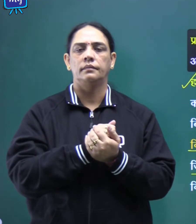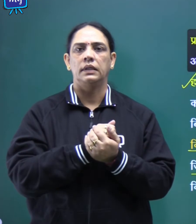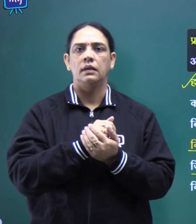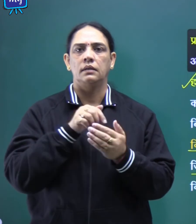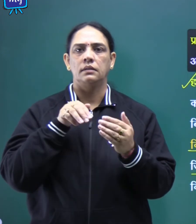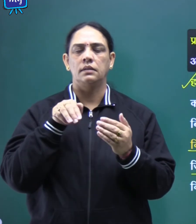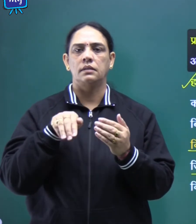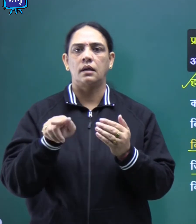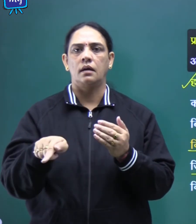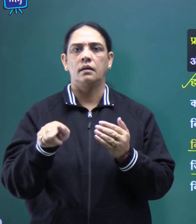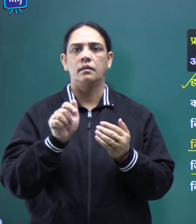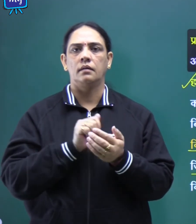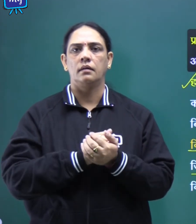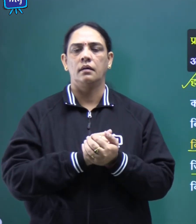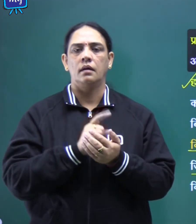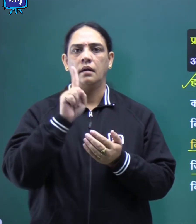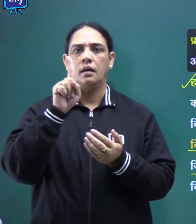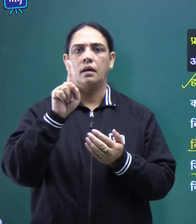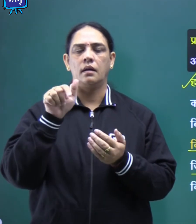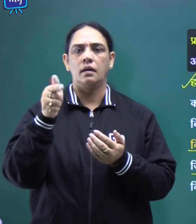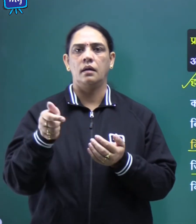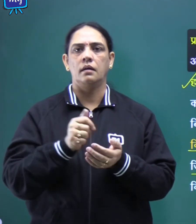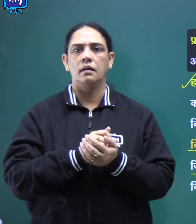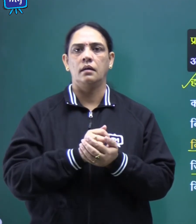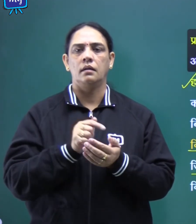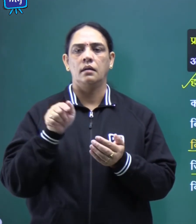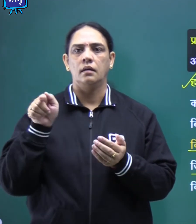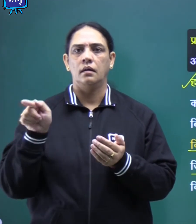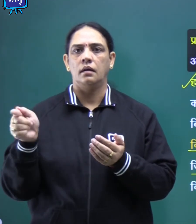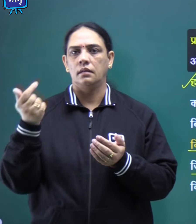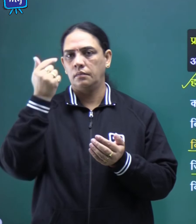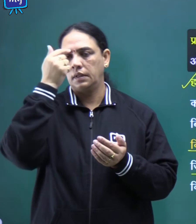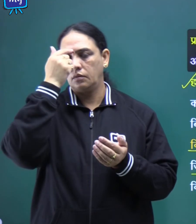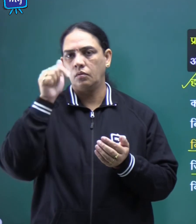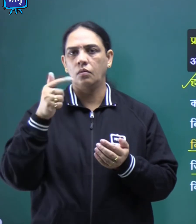जिसका एक ही अंत बिंदु हो,